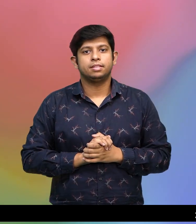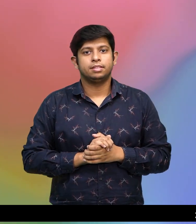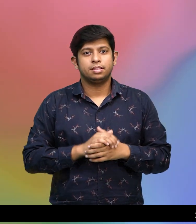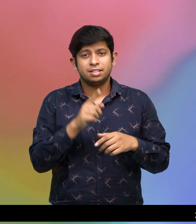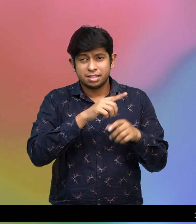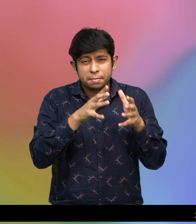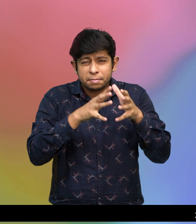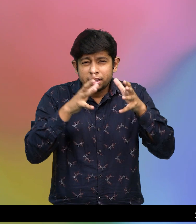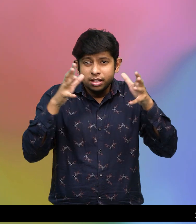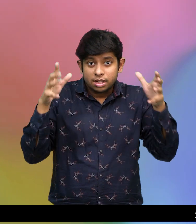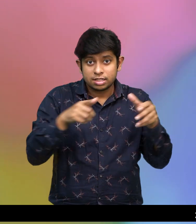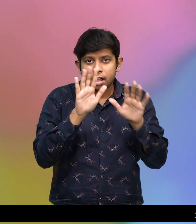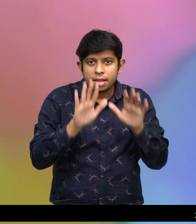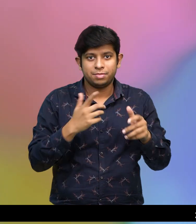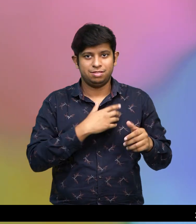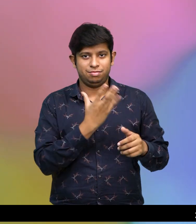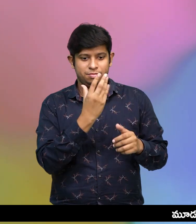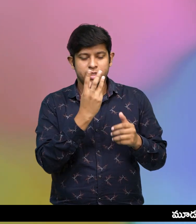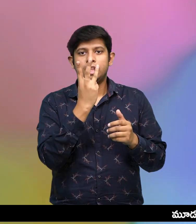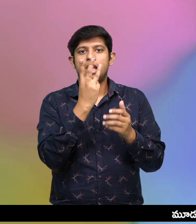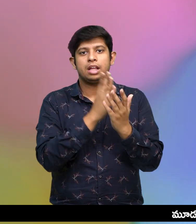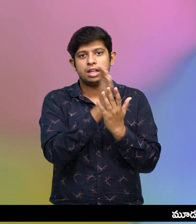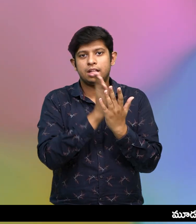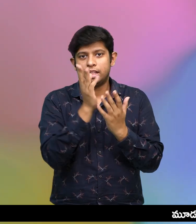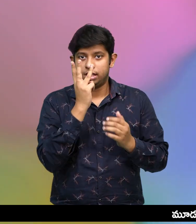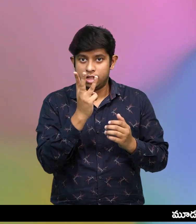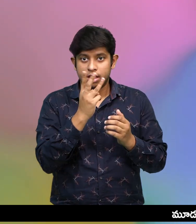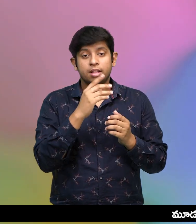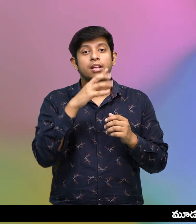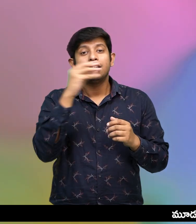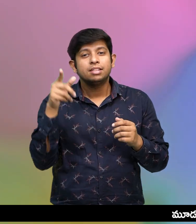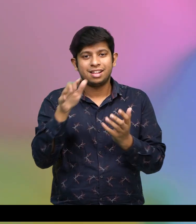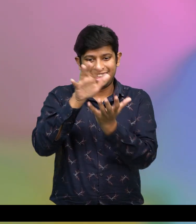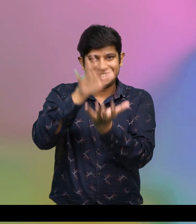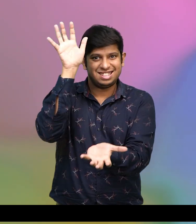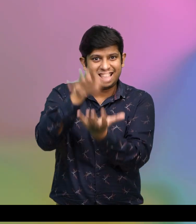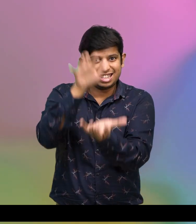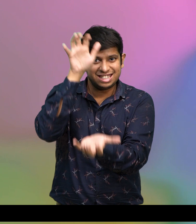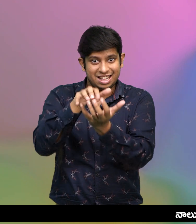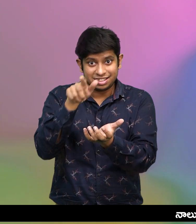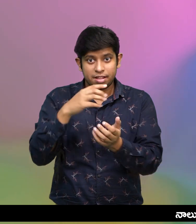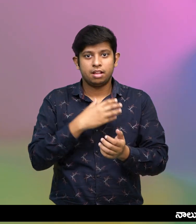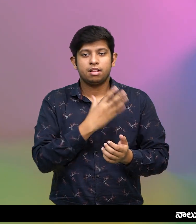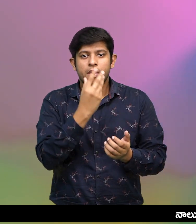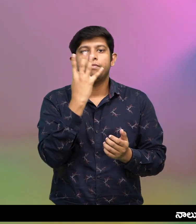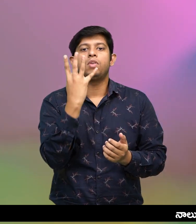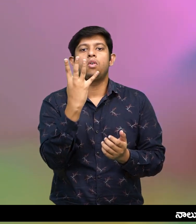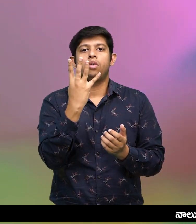2 వాటిలో చాలా వరకు 3 గదుల గుండె కలిగి ఉండగా మొసళ్లకు 4 గుండె గదులు ఉంటాయి.